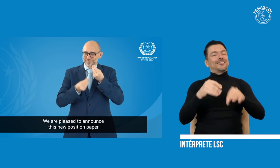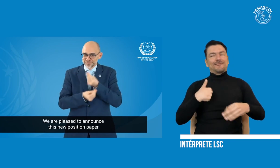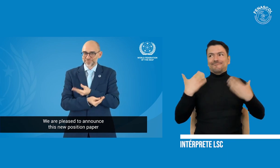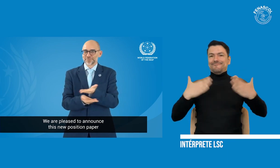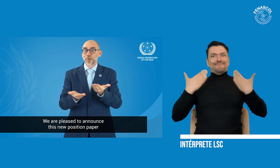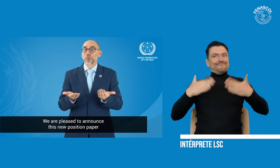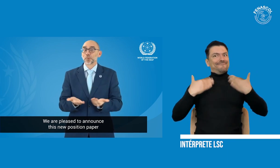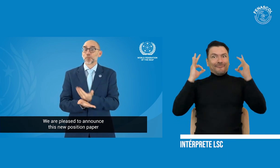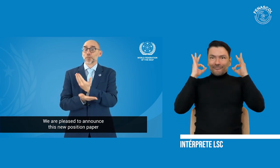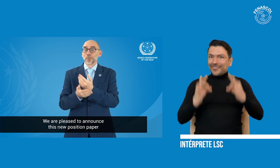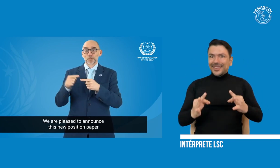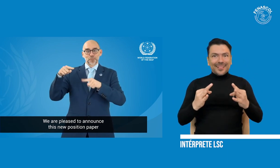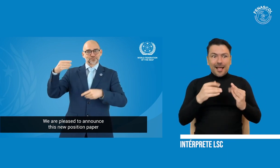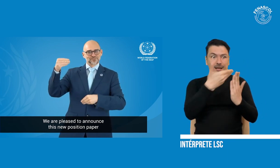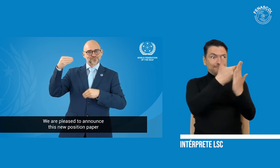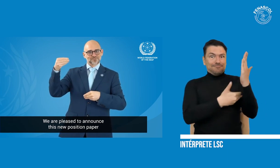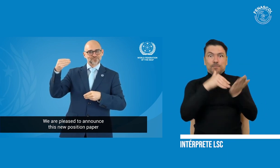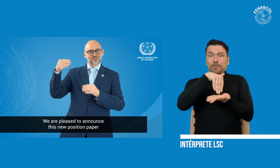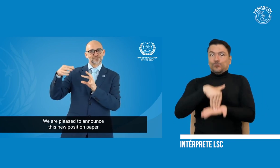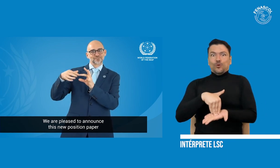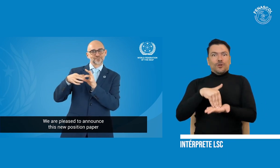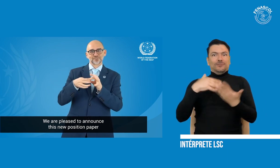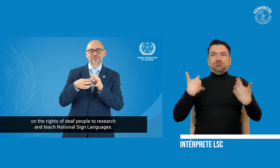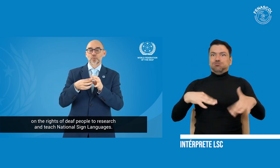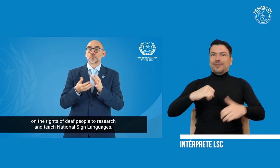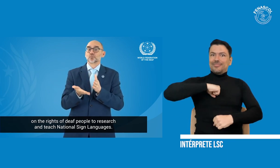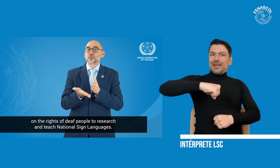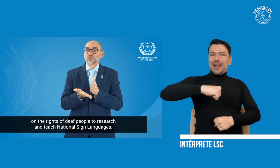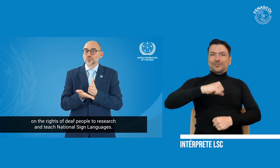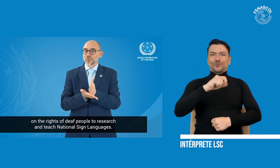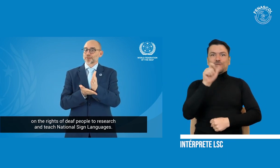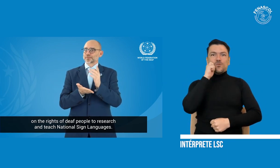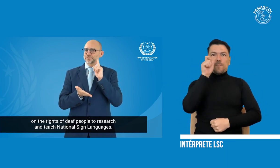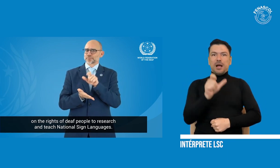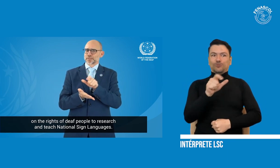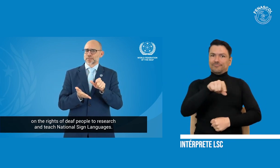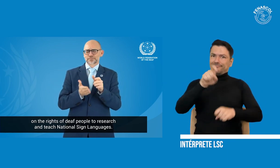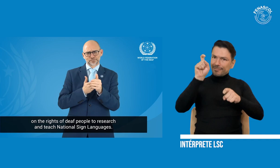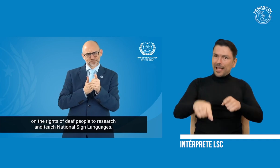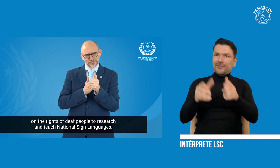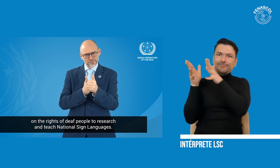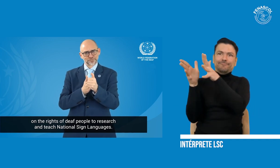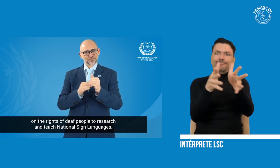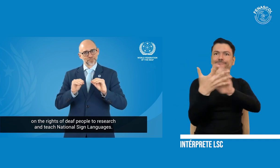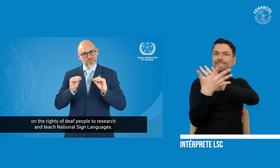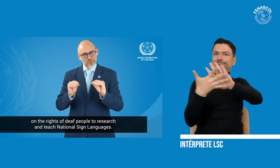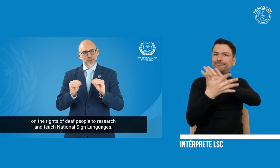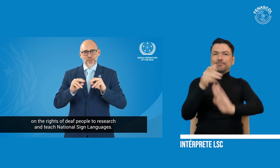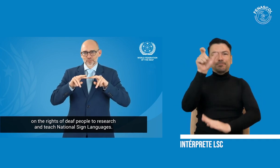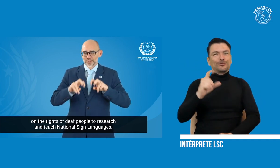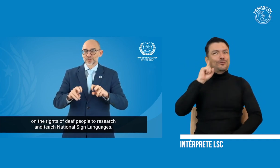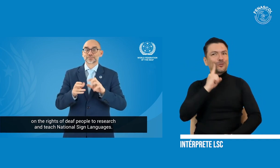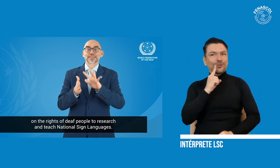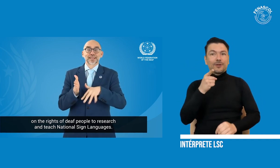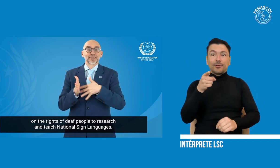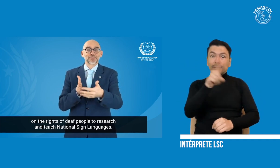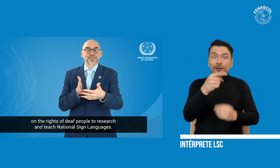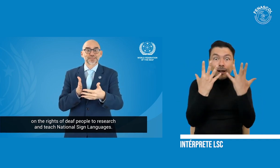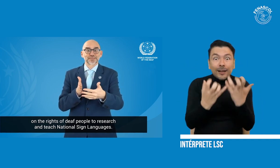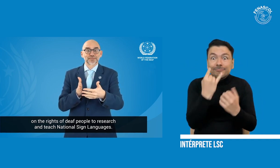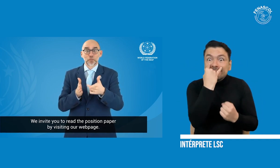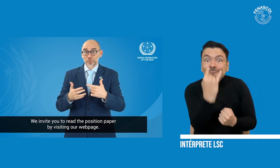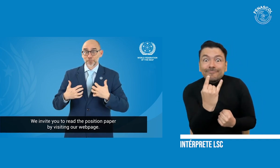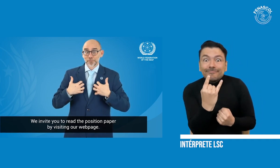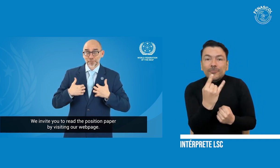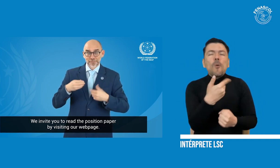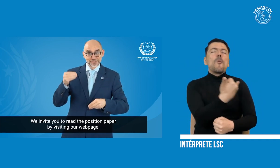Nos alegra brindar este comunicado de postura que va en concordancia con los derechos humanos y el deber de que una persona sorda sea la que enseñe la lengua de